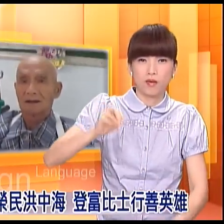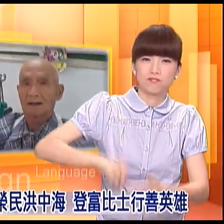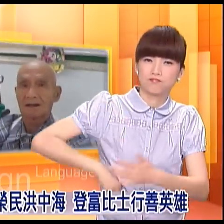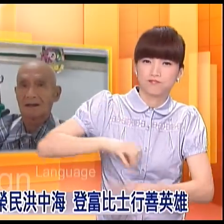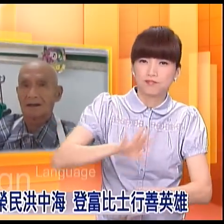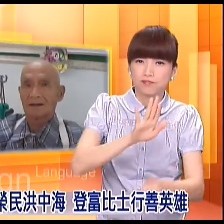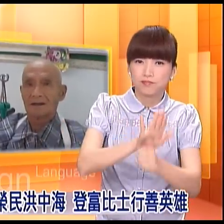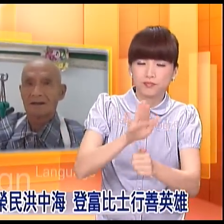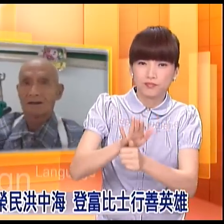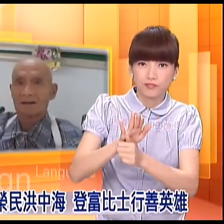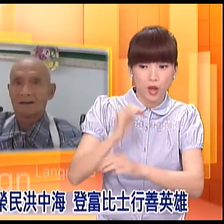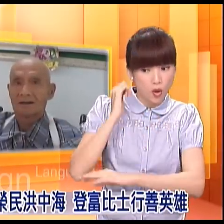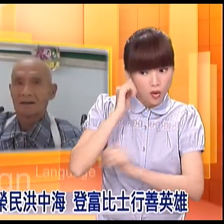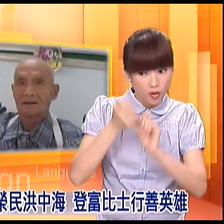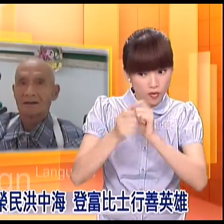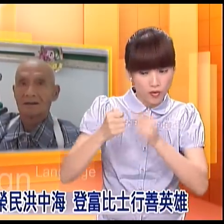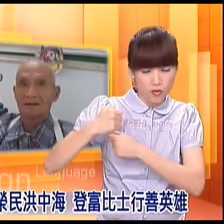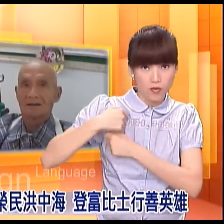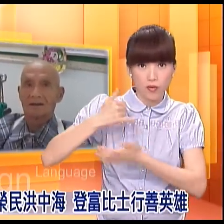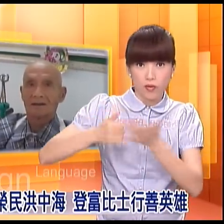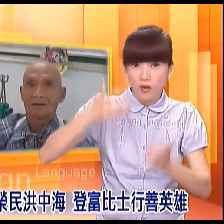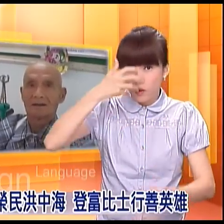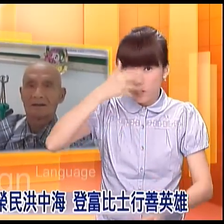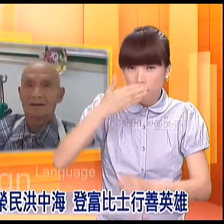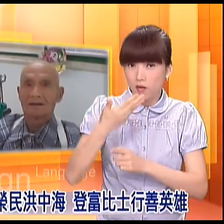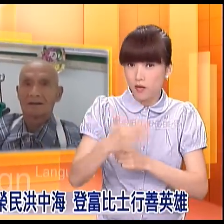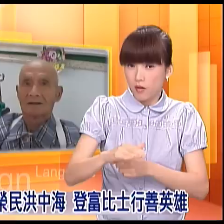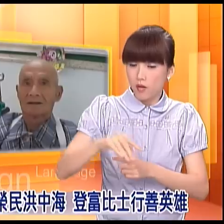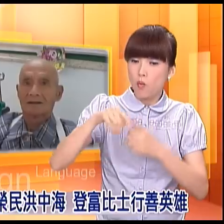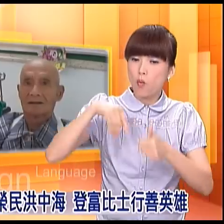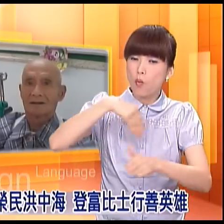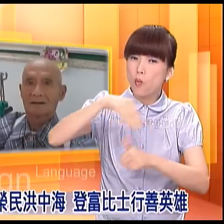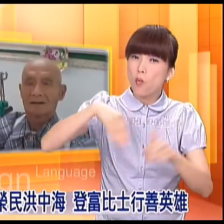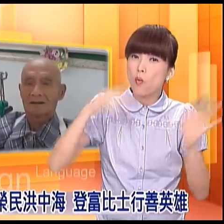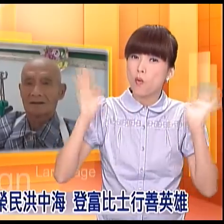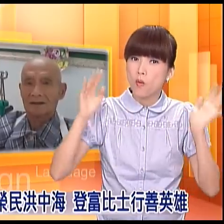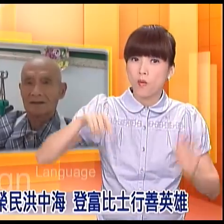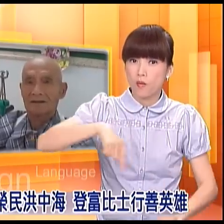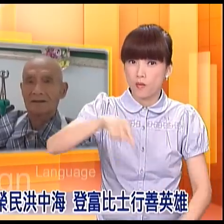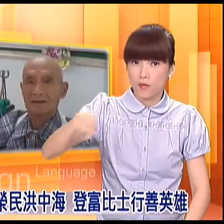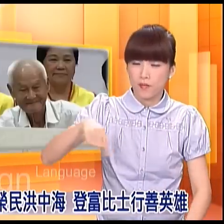顾当地的农民遗孤。而接着就带您一起来看看他的故事。